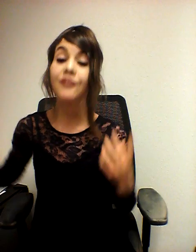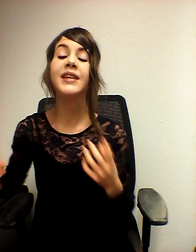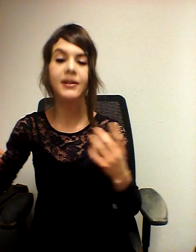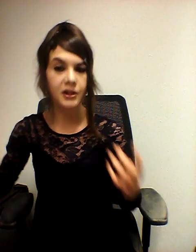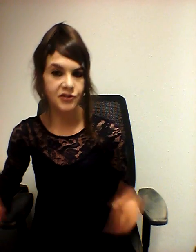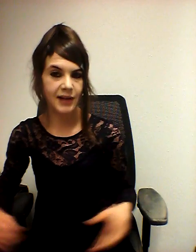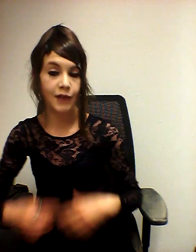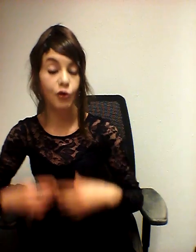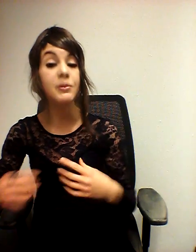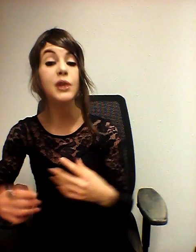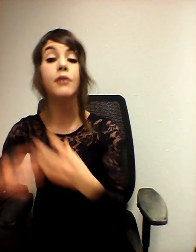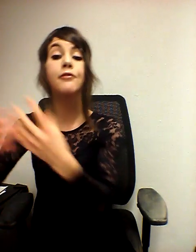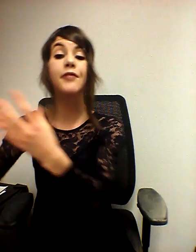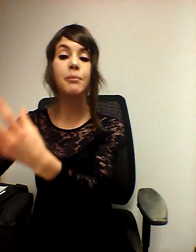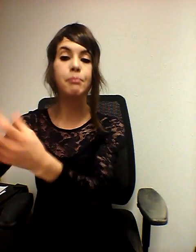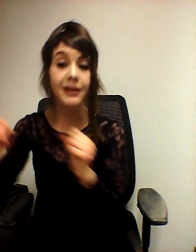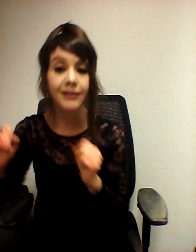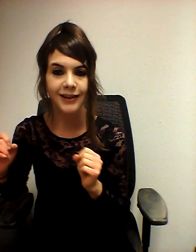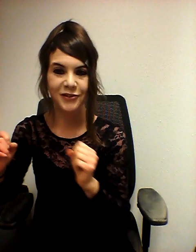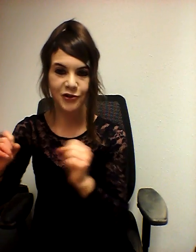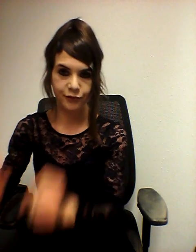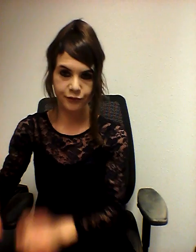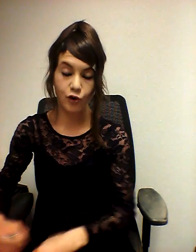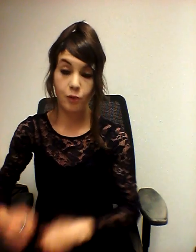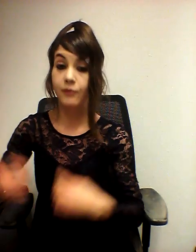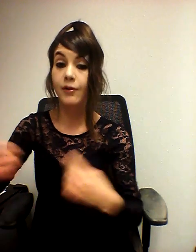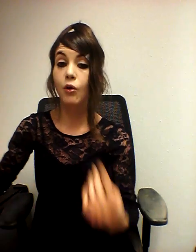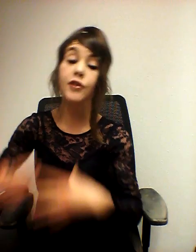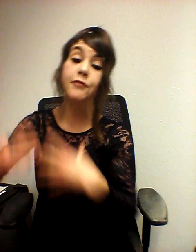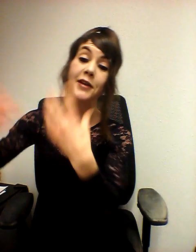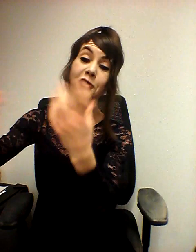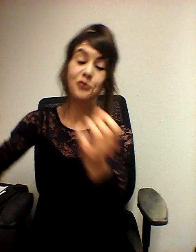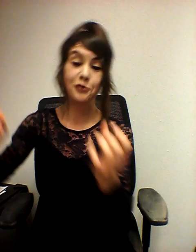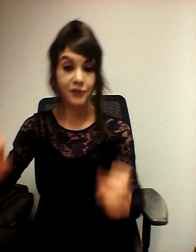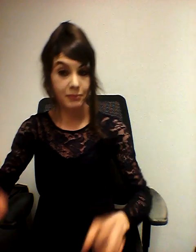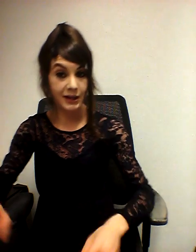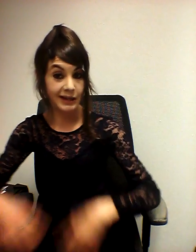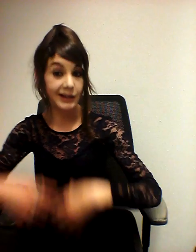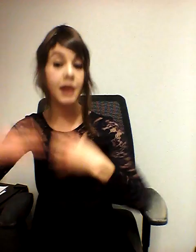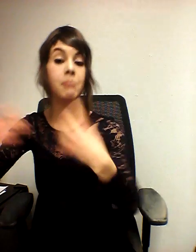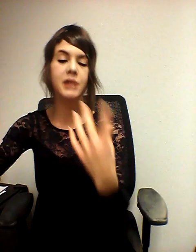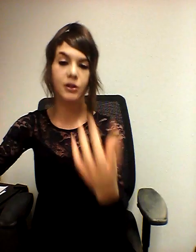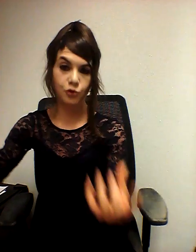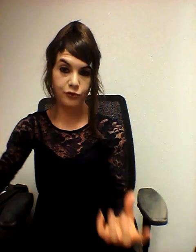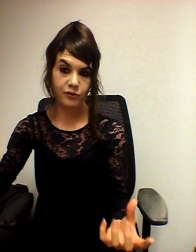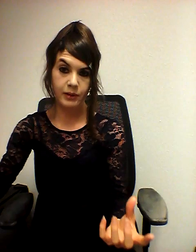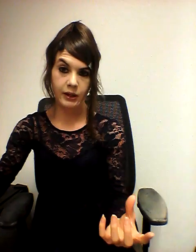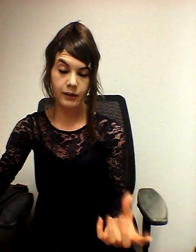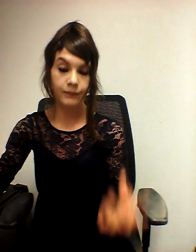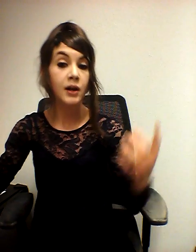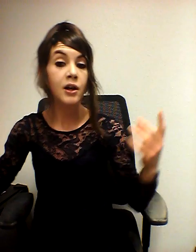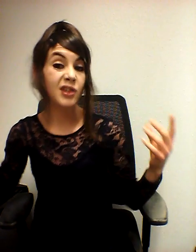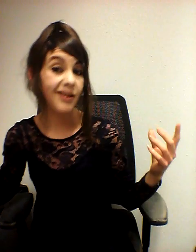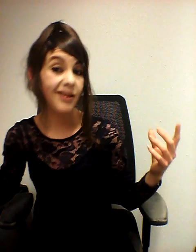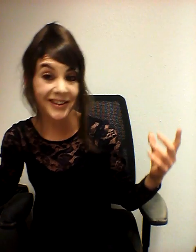niet in staat om nieuwe verbindingen te vormen waaronder de vetzuur verbindingen en aminozuur verbindingen zijn alle